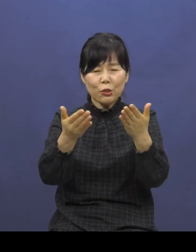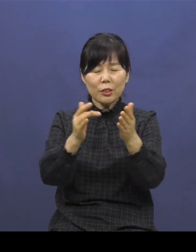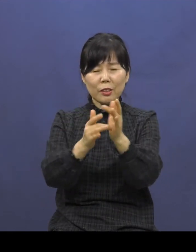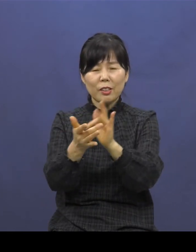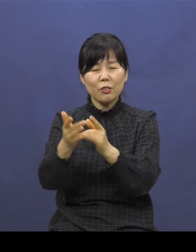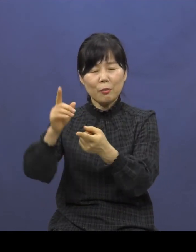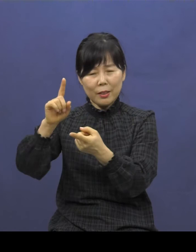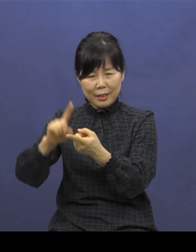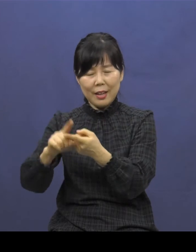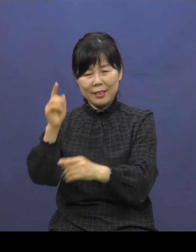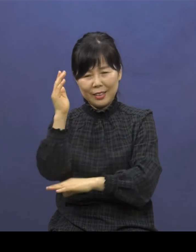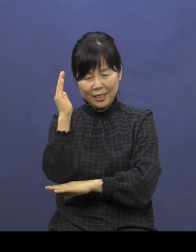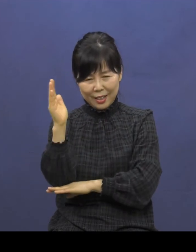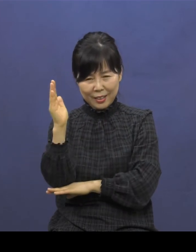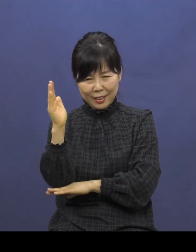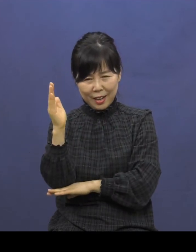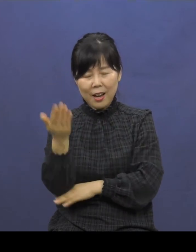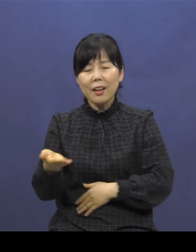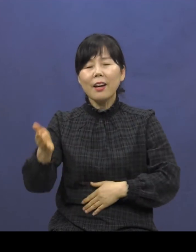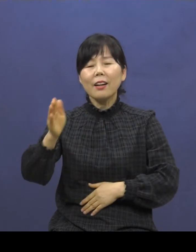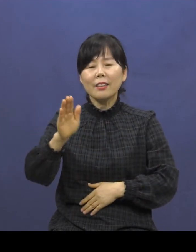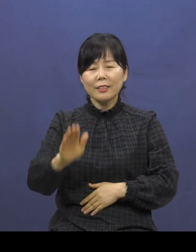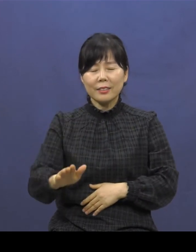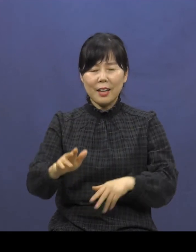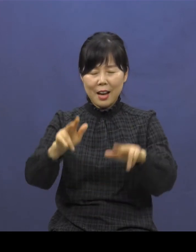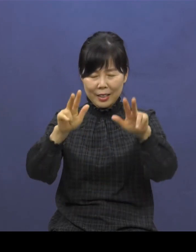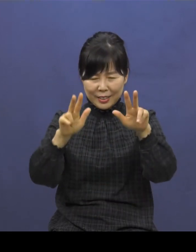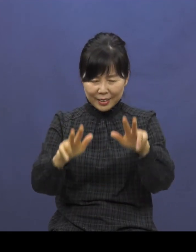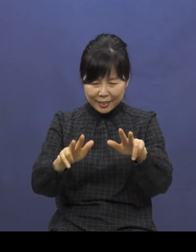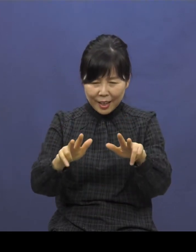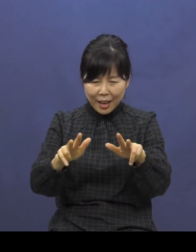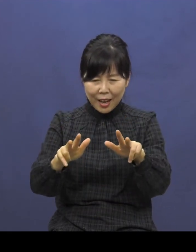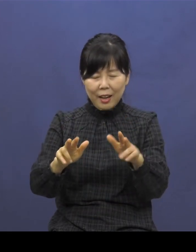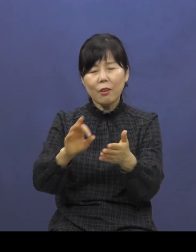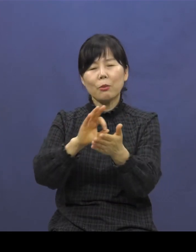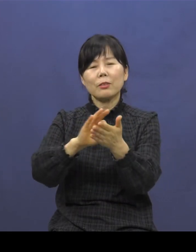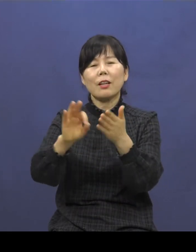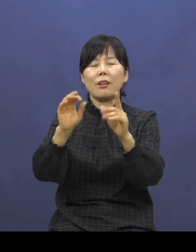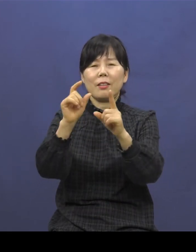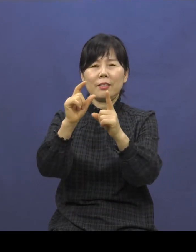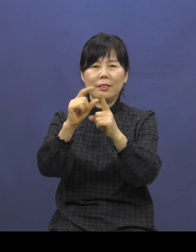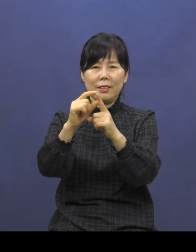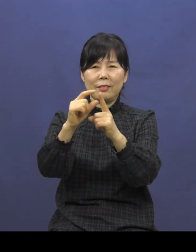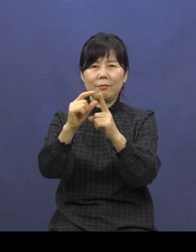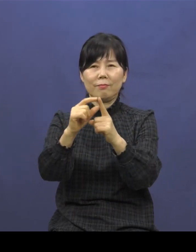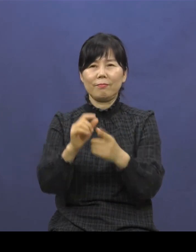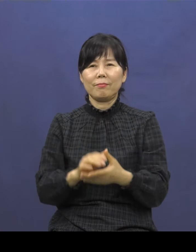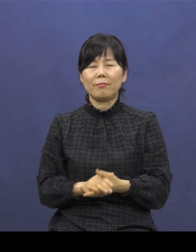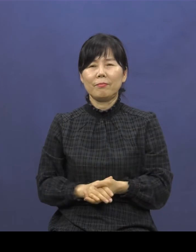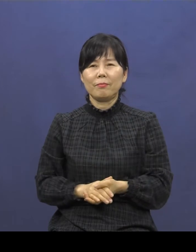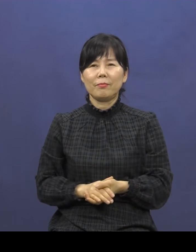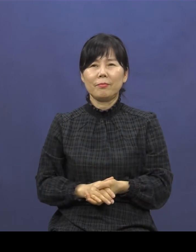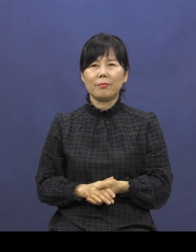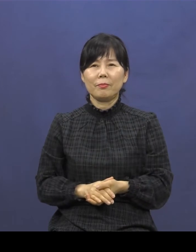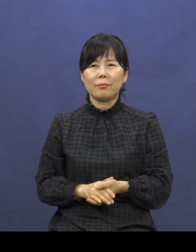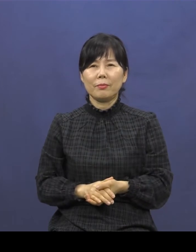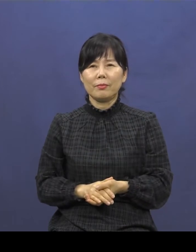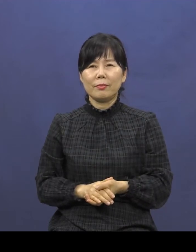주어진 것이 바로 예수의 이야기이기 때문에 첫 마디는 but now 이렇게 할 수밖에 없는 거예요.